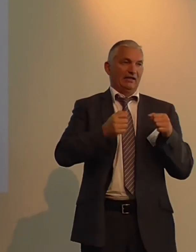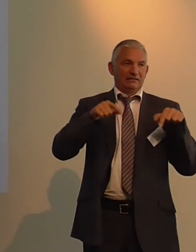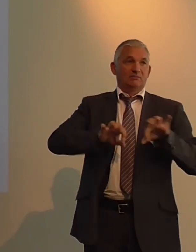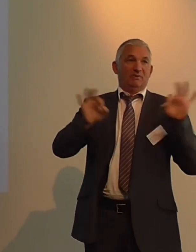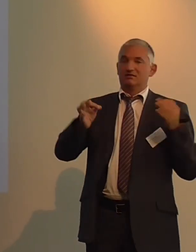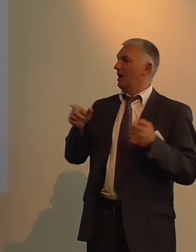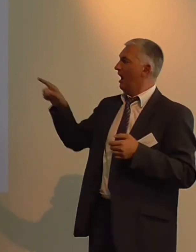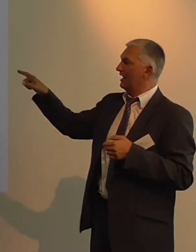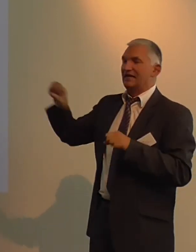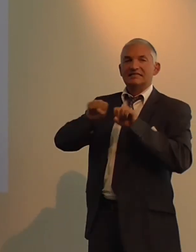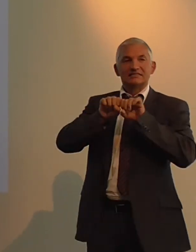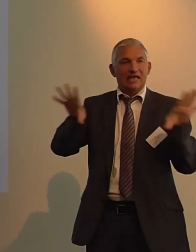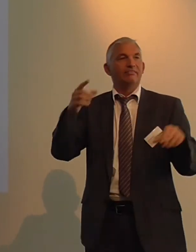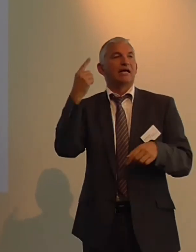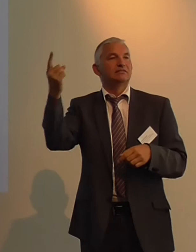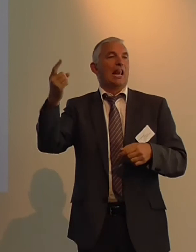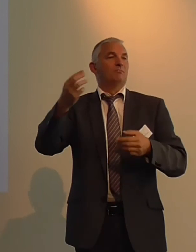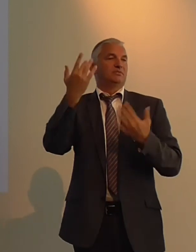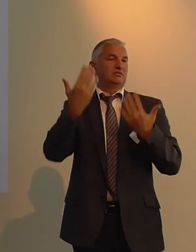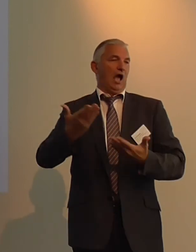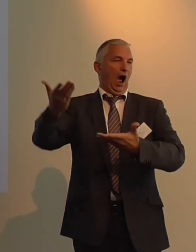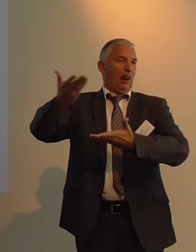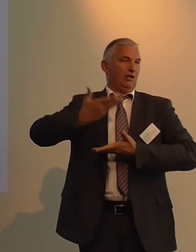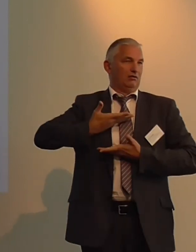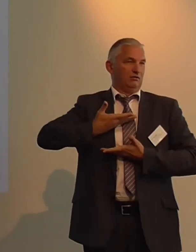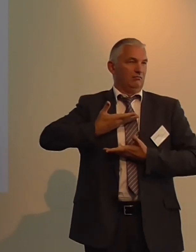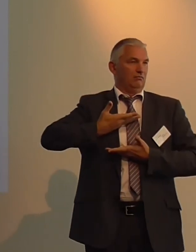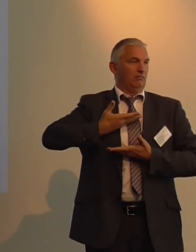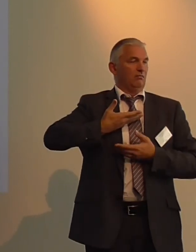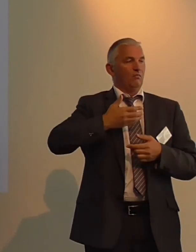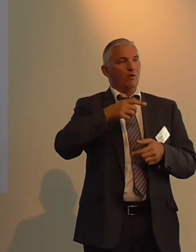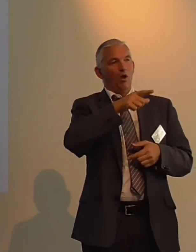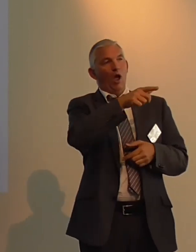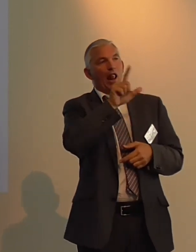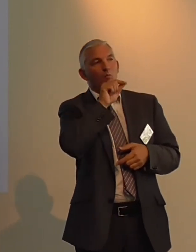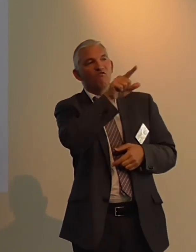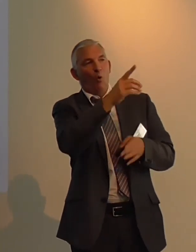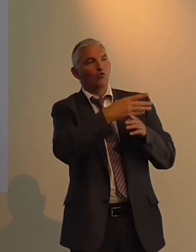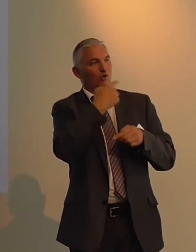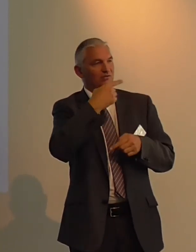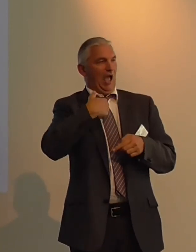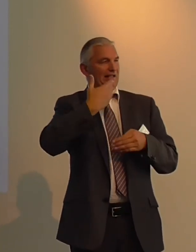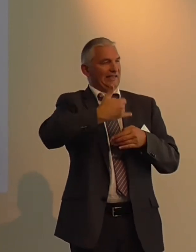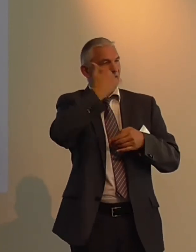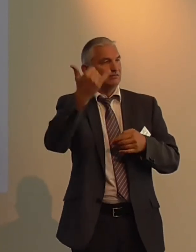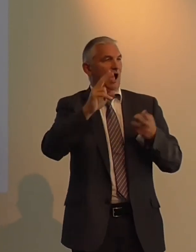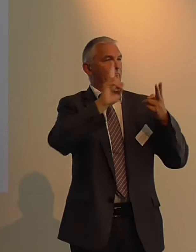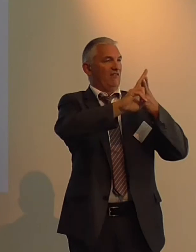berechnet habe, wie das Programm entsprechend mit Untertitel ausgestattet wird. Ich bekomme jetzt die Zahlen, Herr Mofogel hat es schon